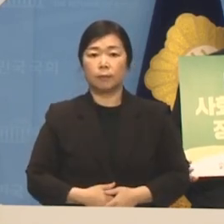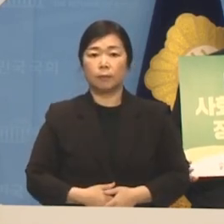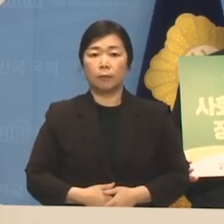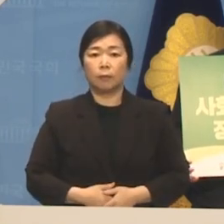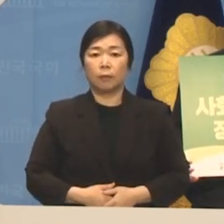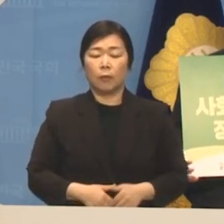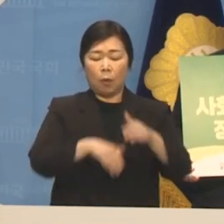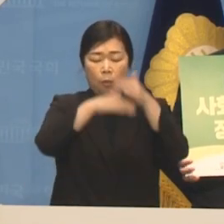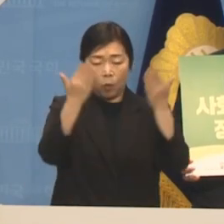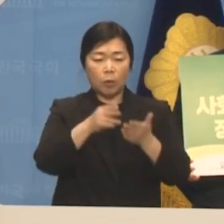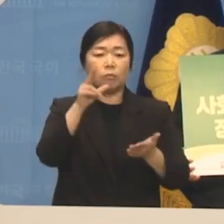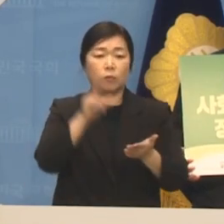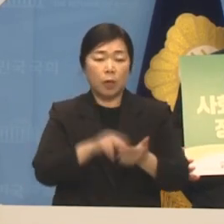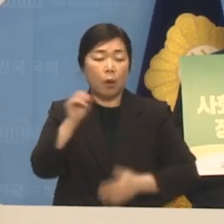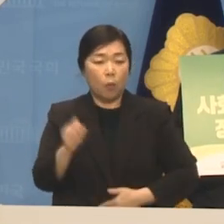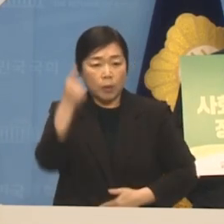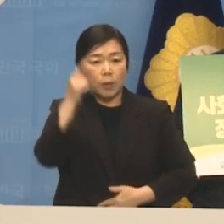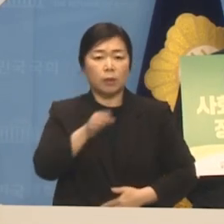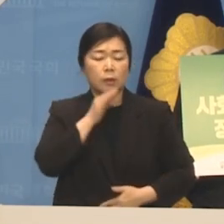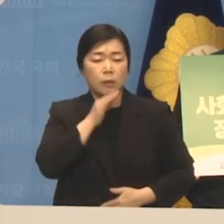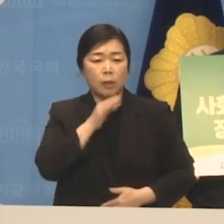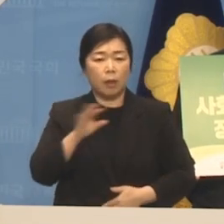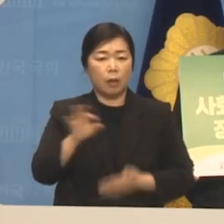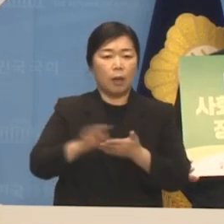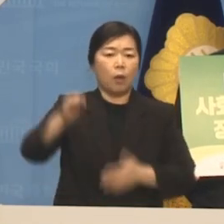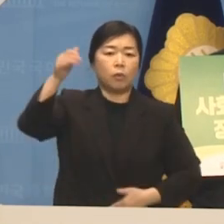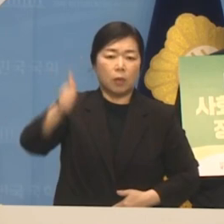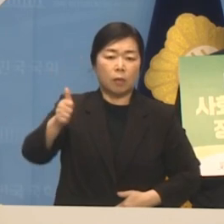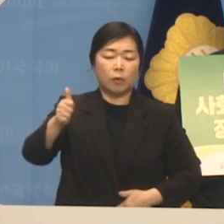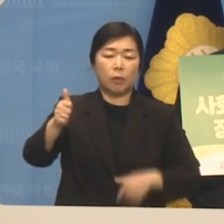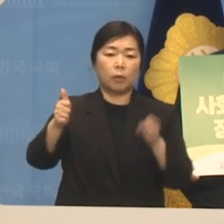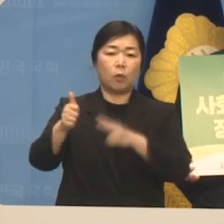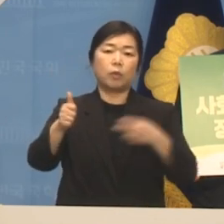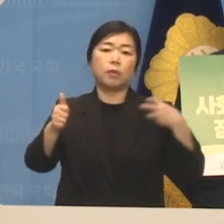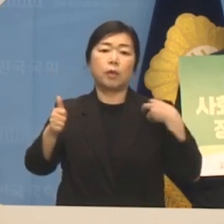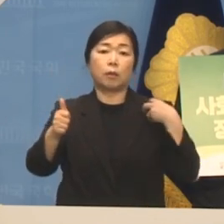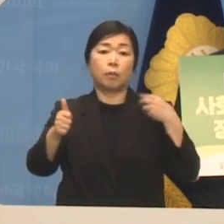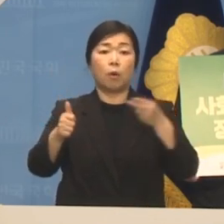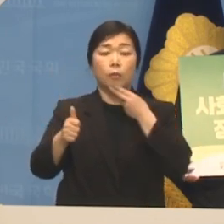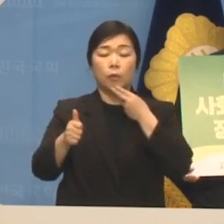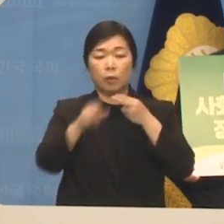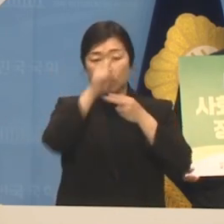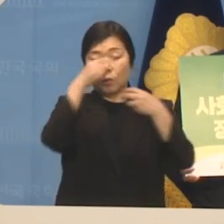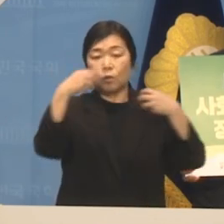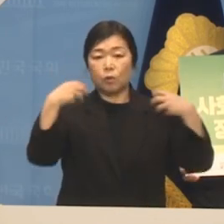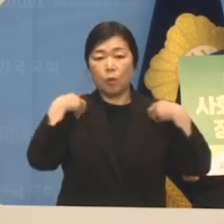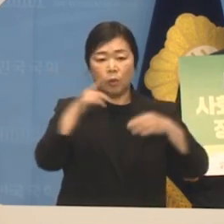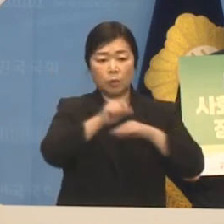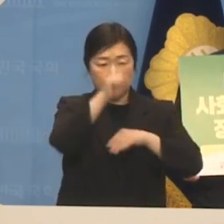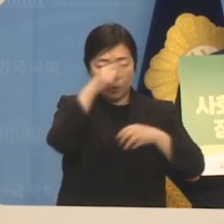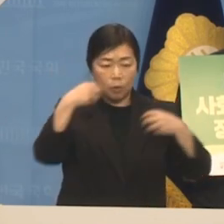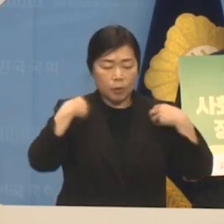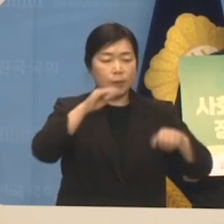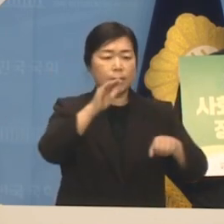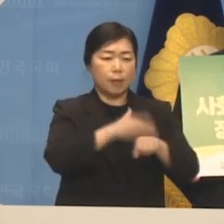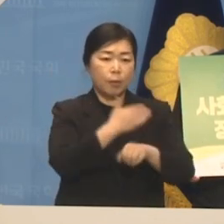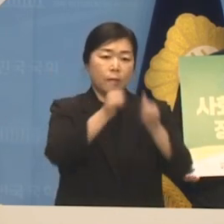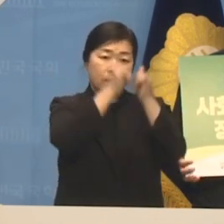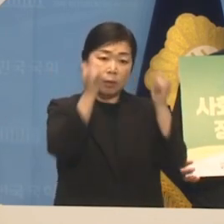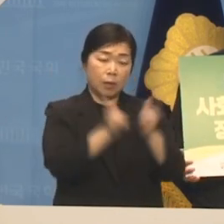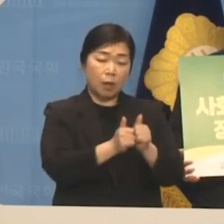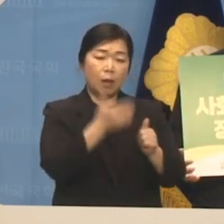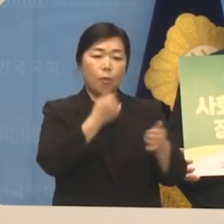이 모든 부조리의 원인은 실질적인 사용자이면서도 책임을 지지 않는 정부와 지자체의 잘못된 사회복지